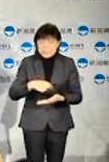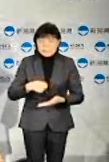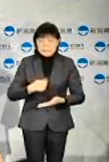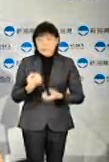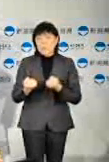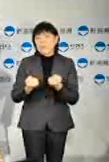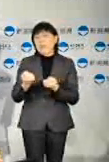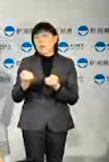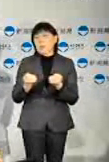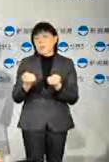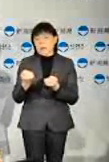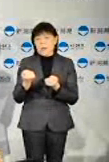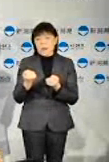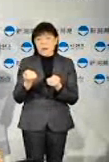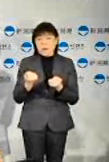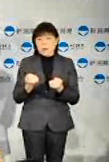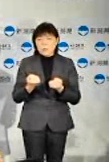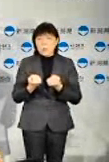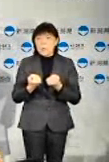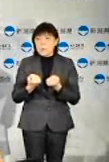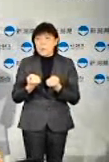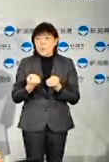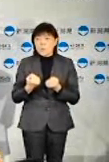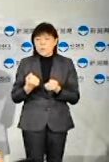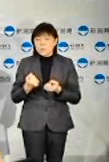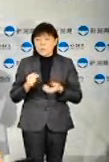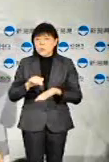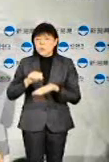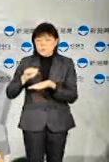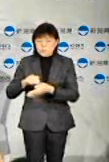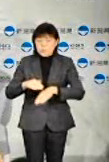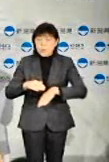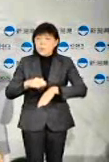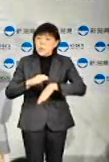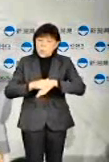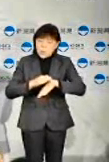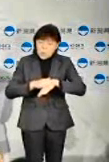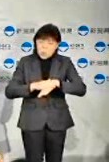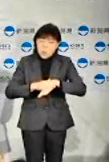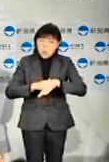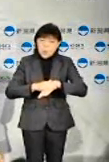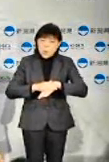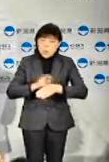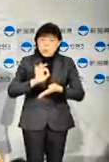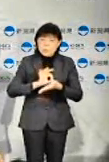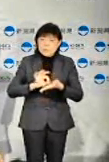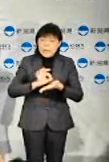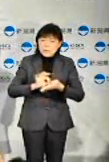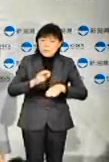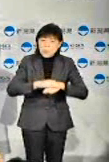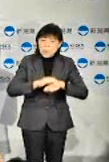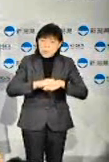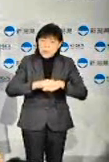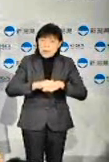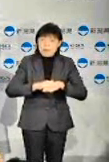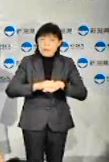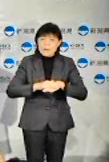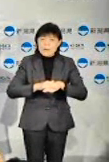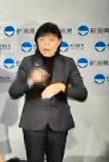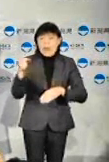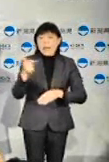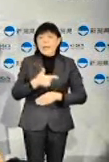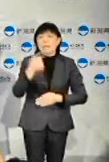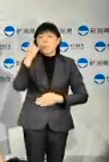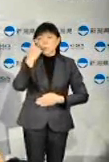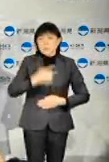動車の輸送運送制度を柔軟化していくこと、拡充していくことの方が近道じゃないかなというふうに思っています